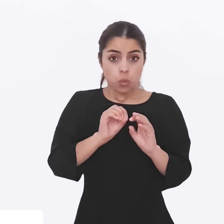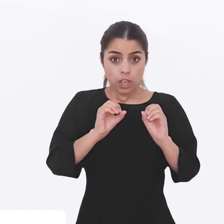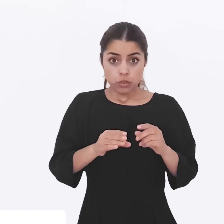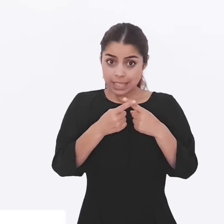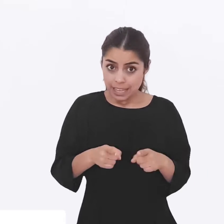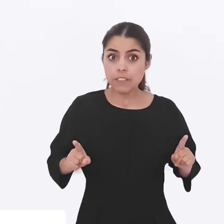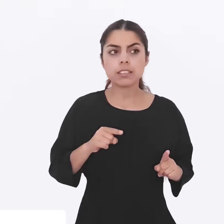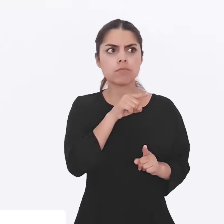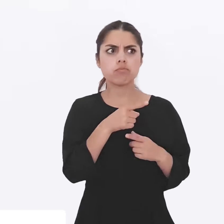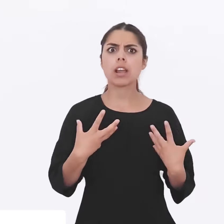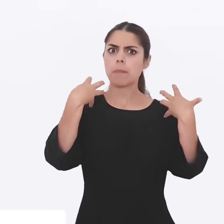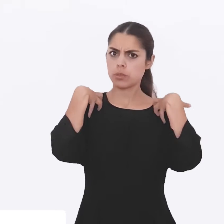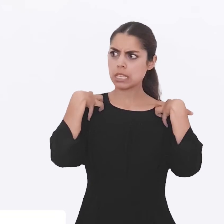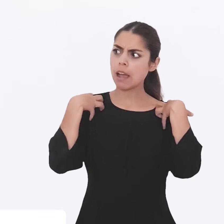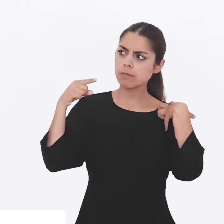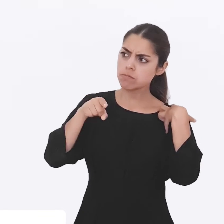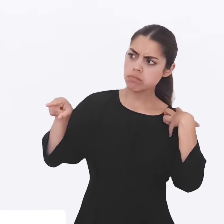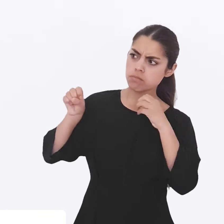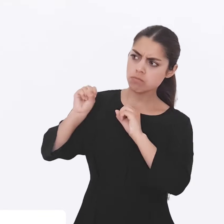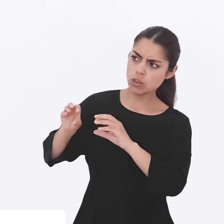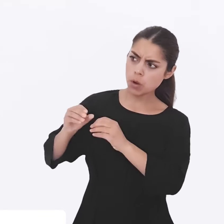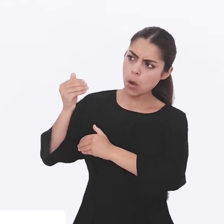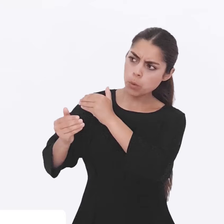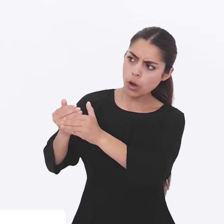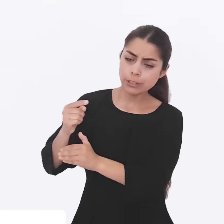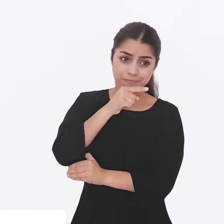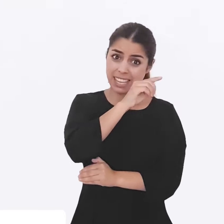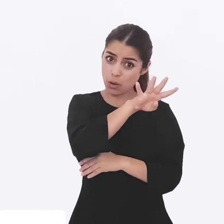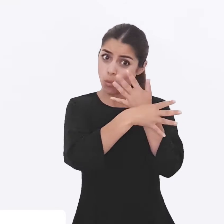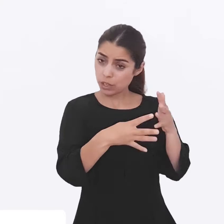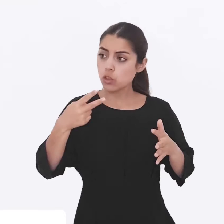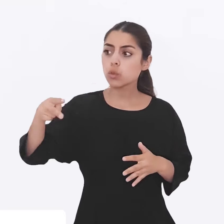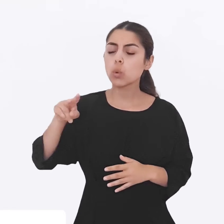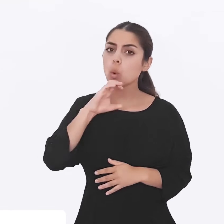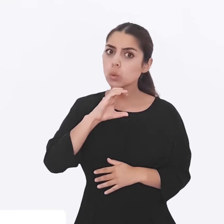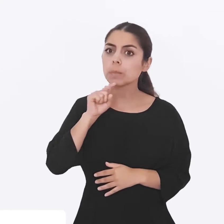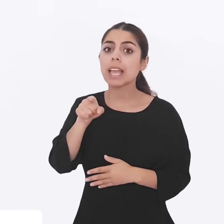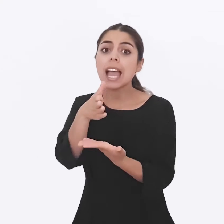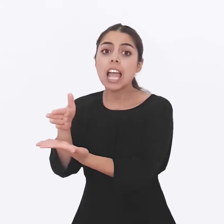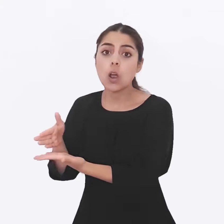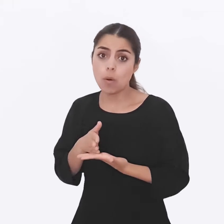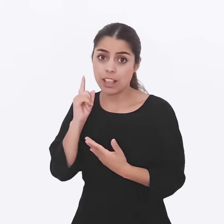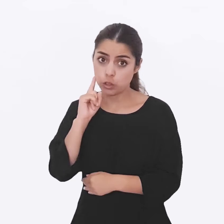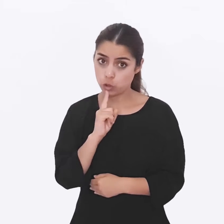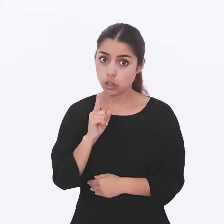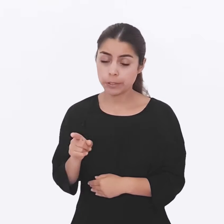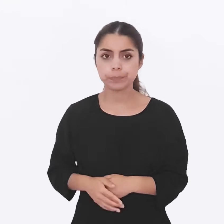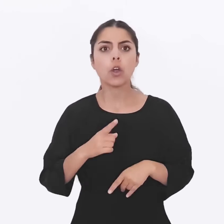Los profesores de educación diferencial son los responsables del aprendizaje y del progreso en el currículum de los estudiantes de su curso en las escuelas